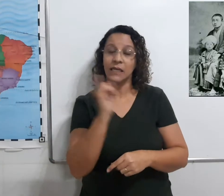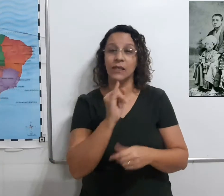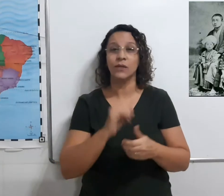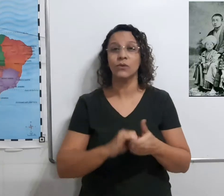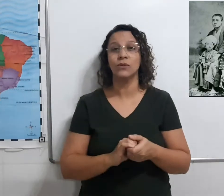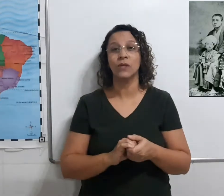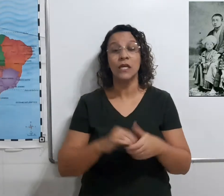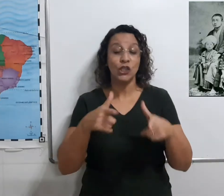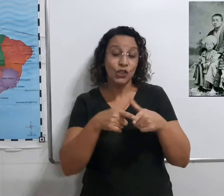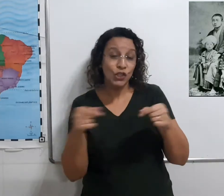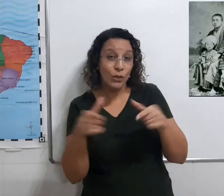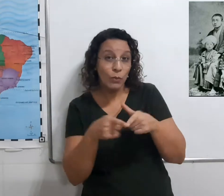japoneses,